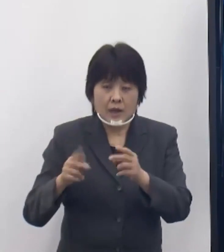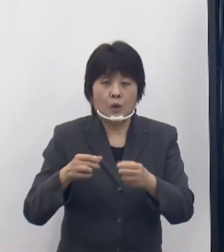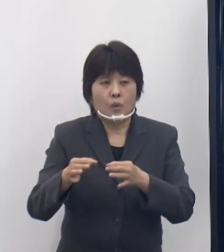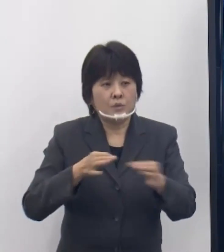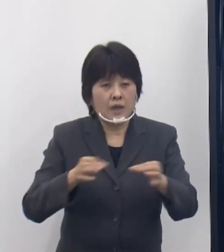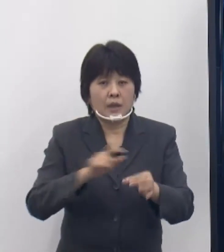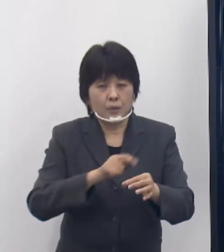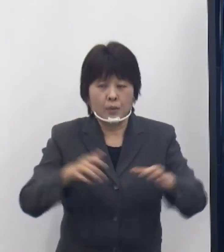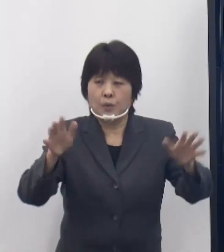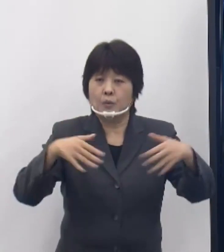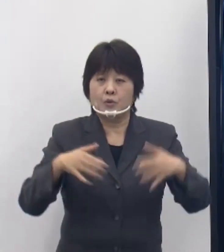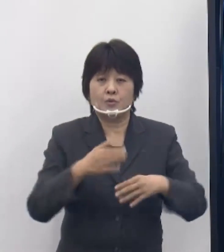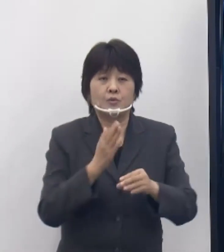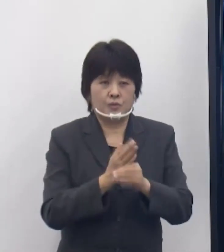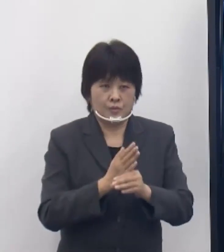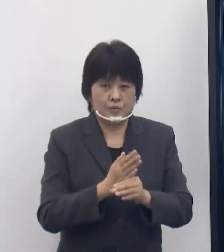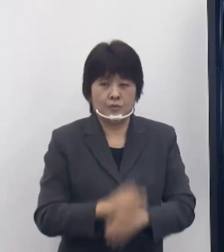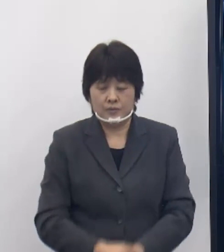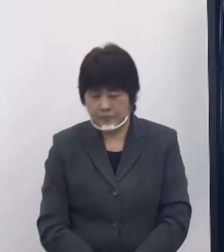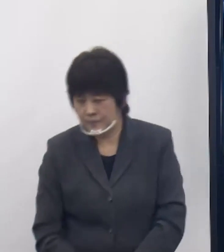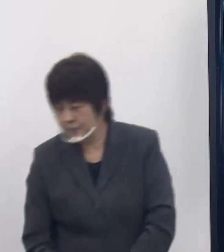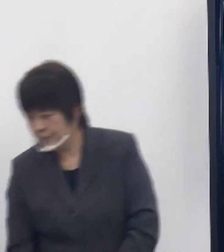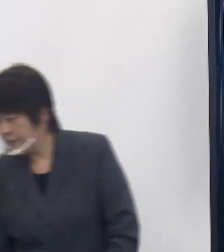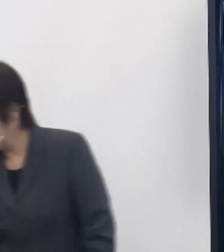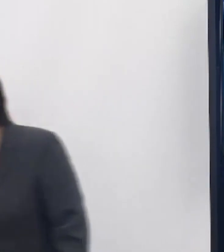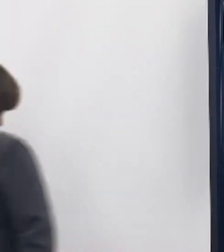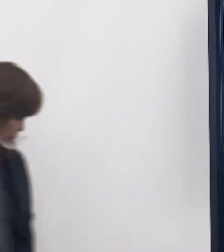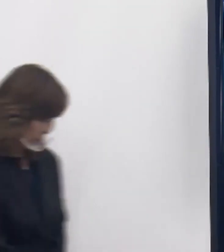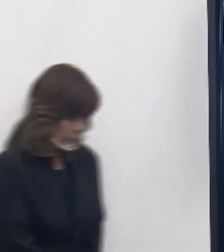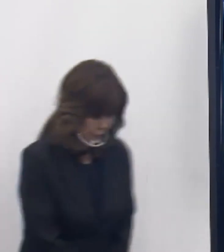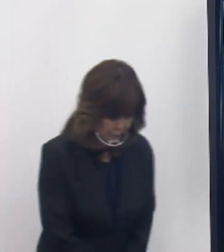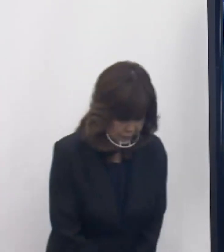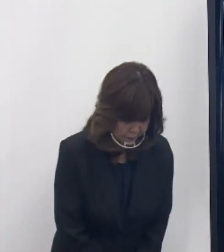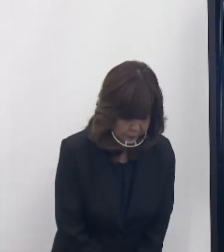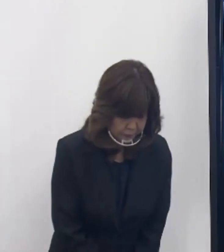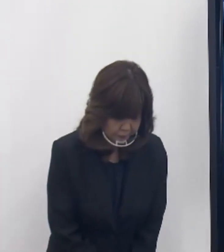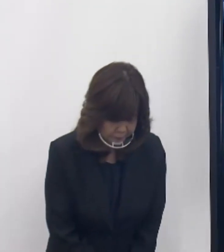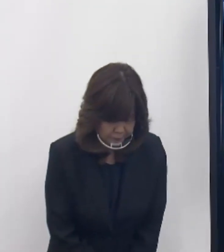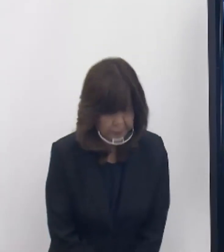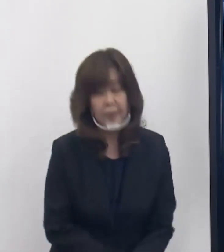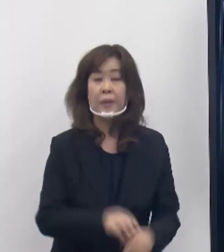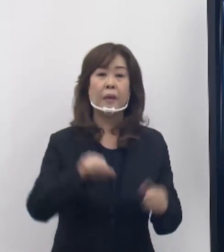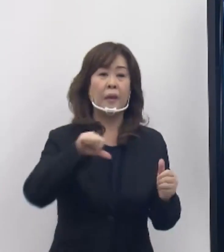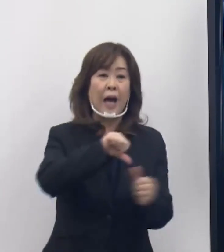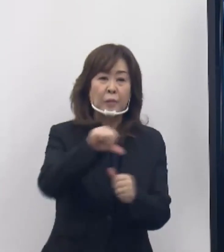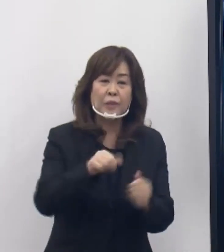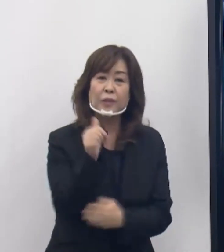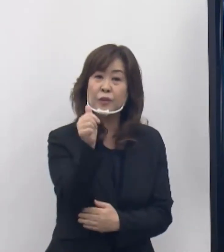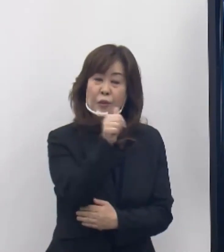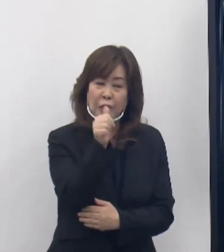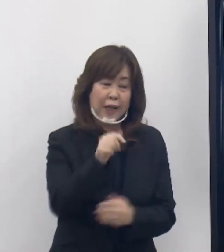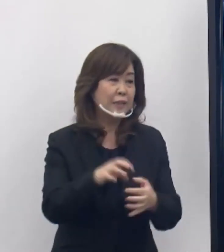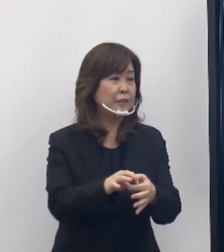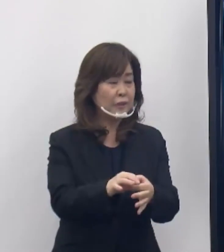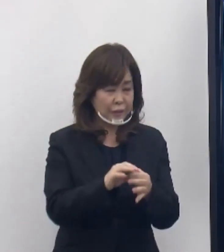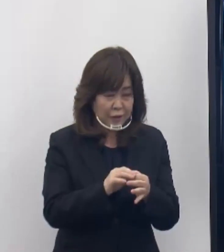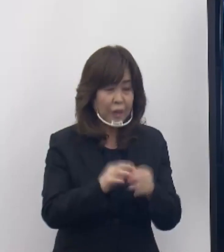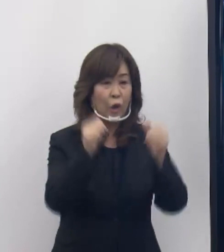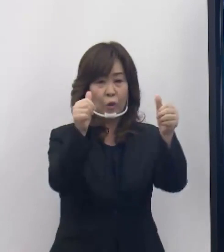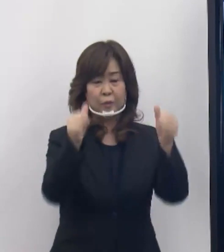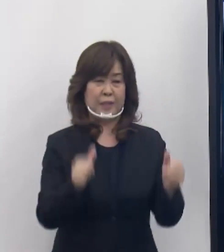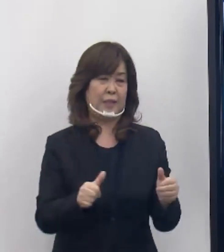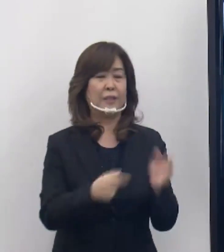集中でございます。アプリの詳細は特設ホームページで紹介をさせていただいております。